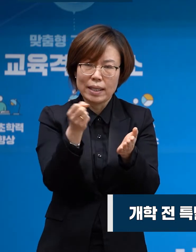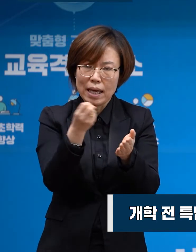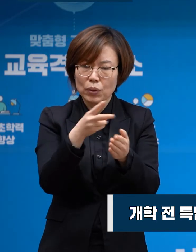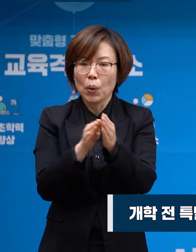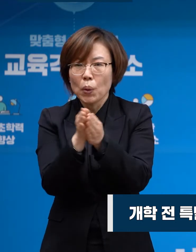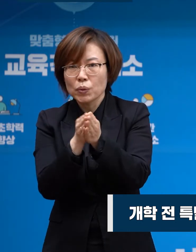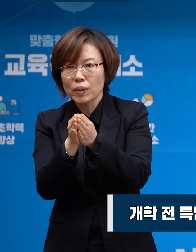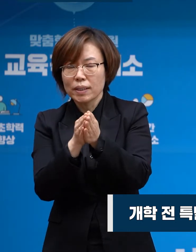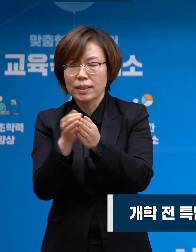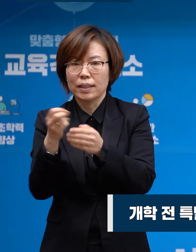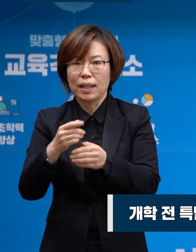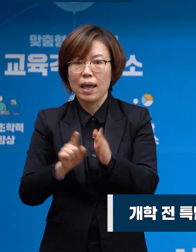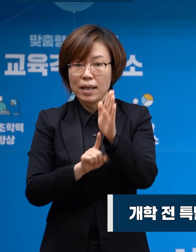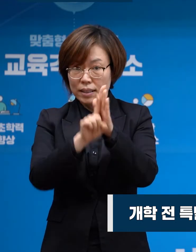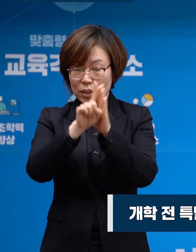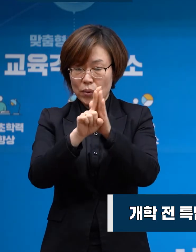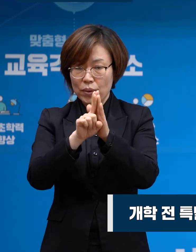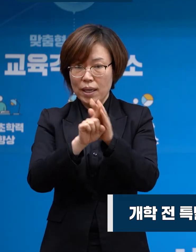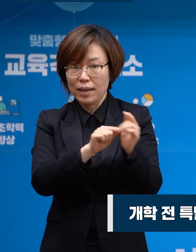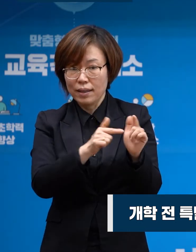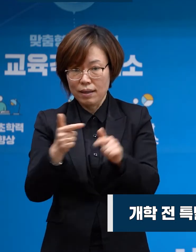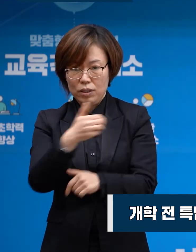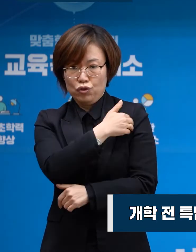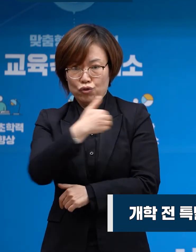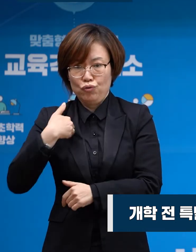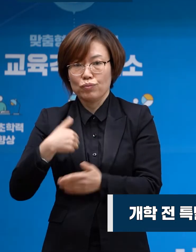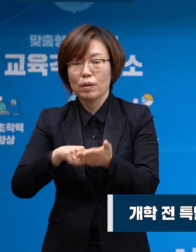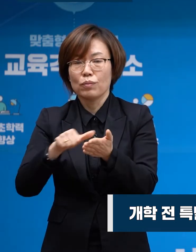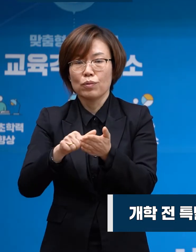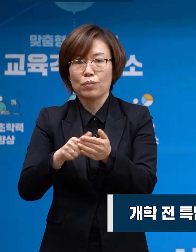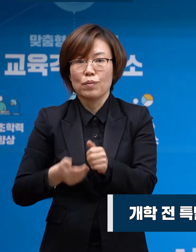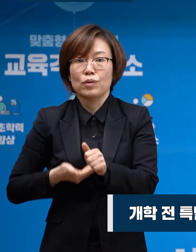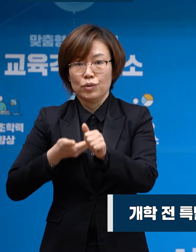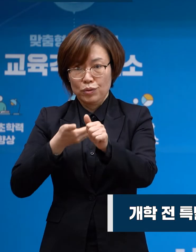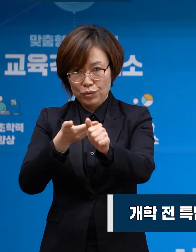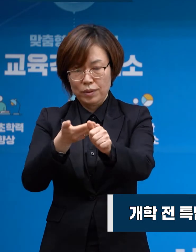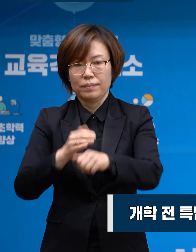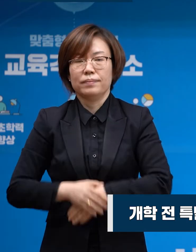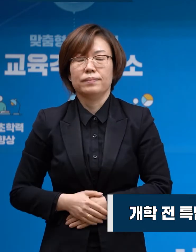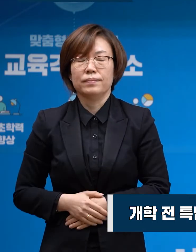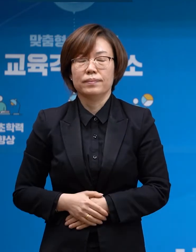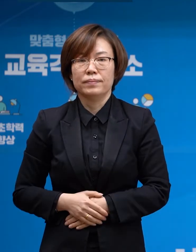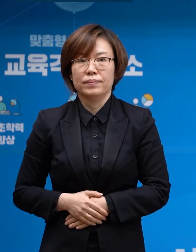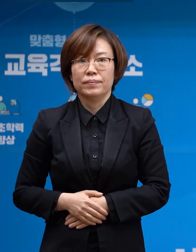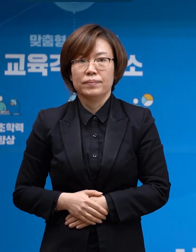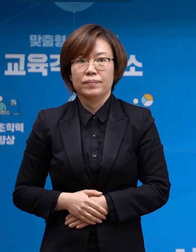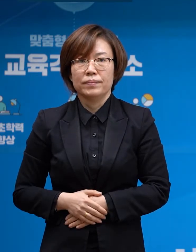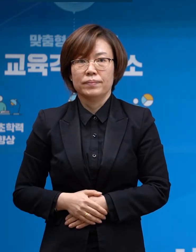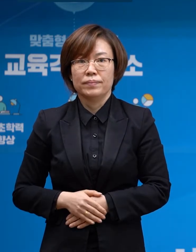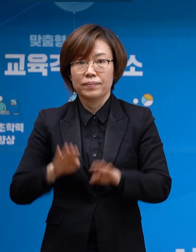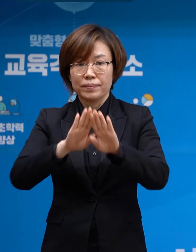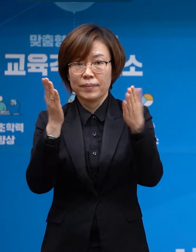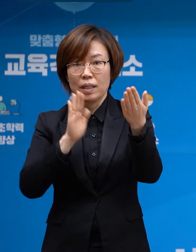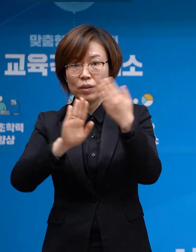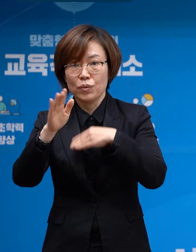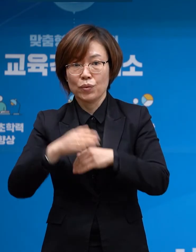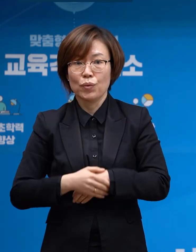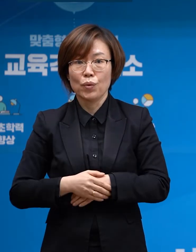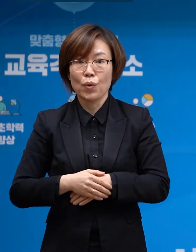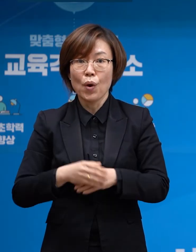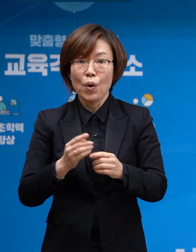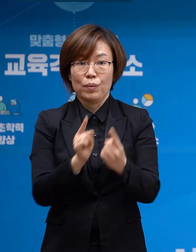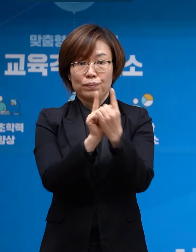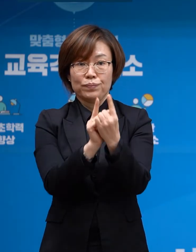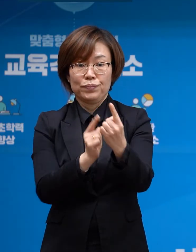손 세정제, 체온계 등 충분한 방역 물품을 비치하도록 하겠습니다. 계약 후 사회적 거리